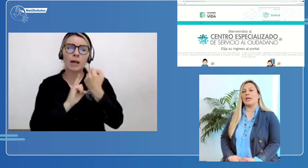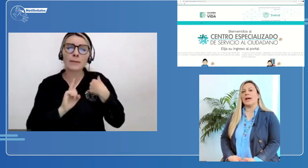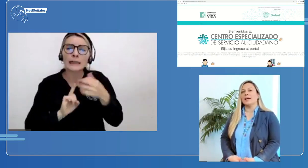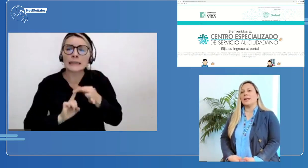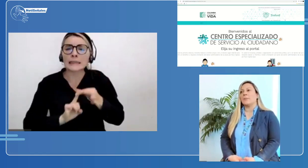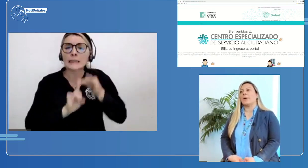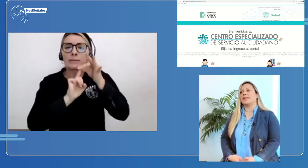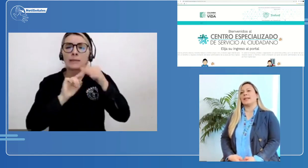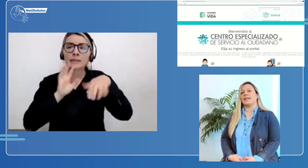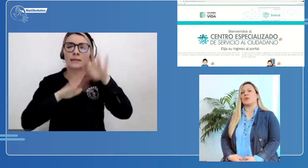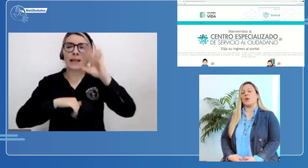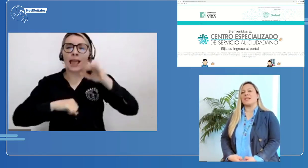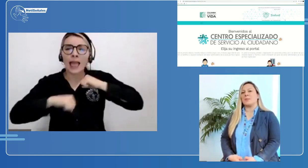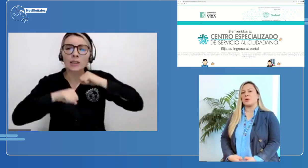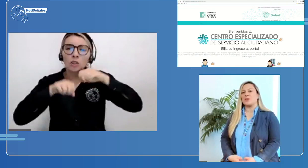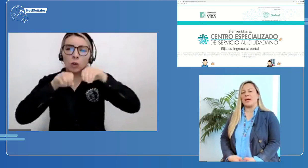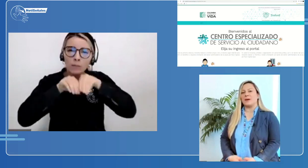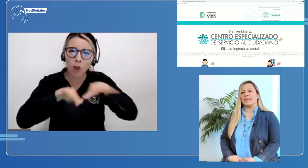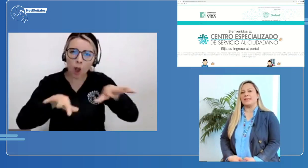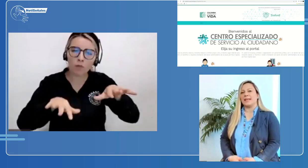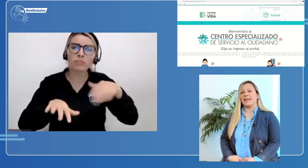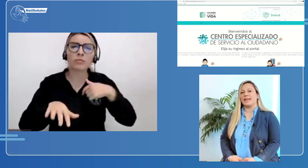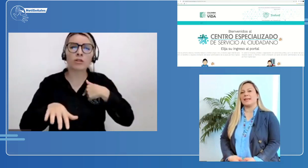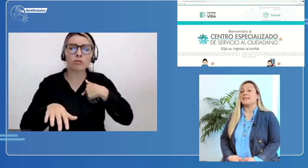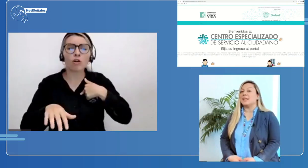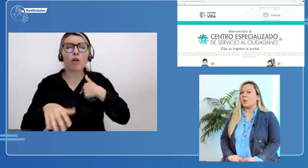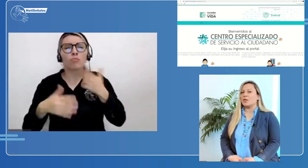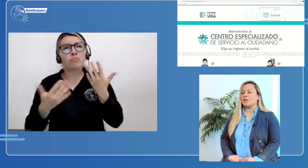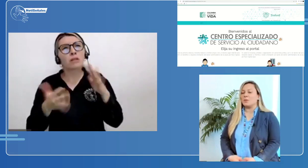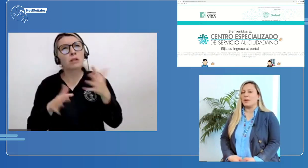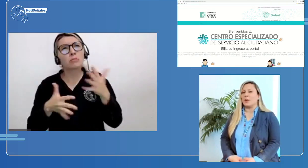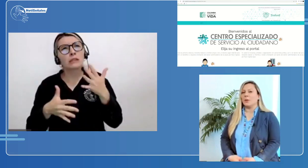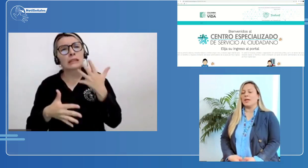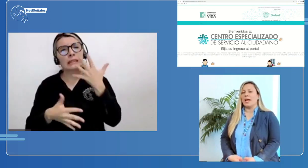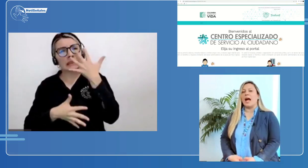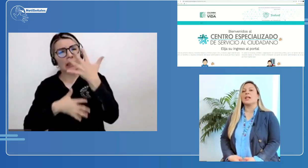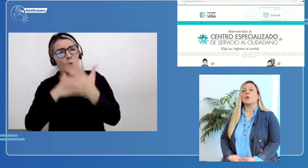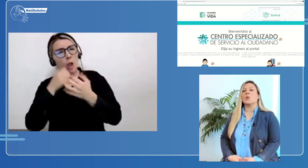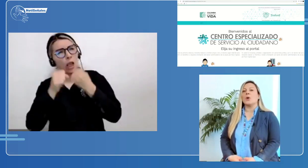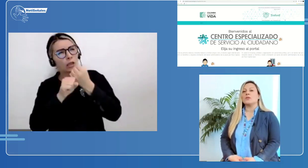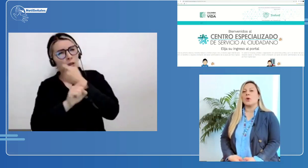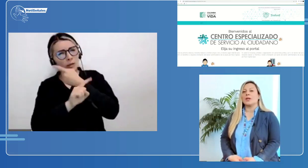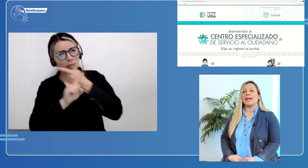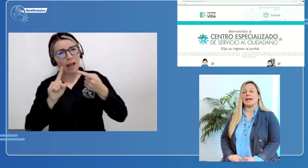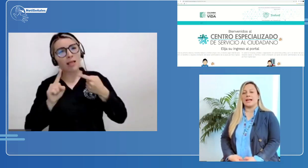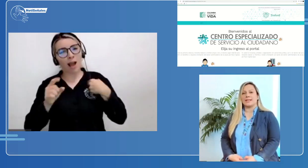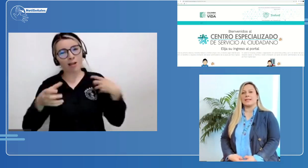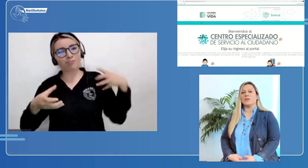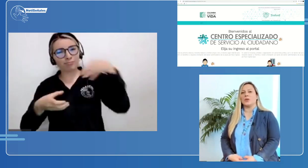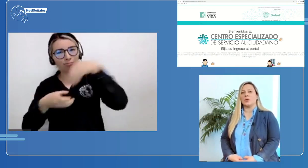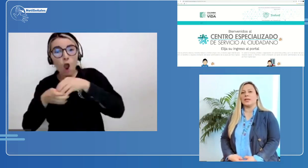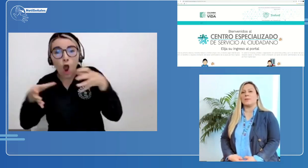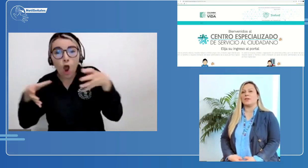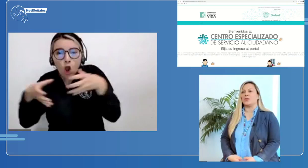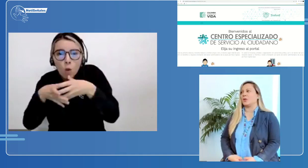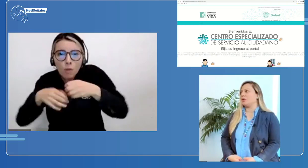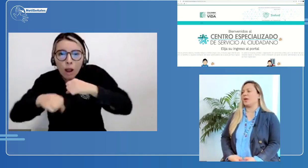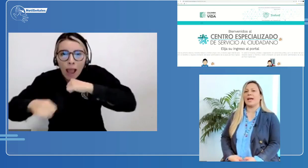pública. Pertenezco hace aproximadamente 5 años y medio al grupo gestor de canales de atención y peticiones